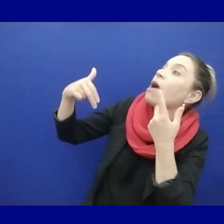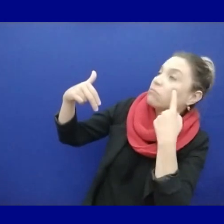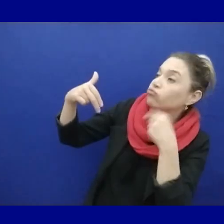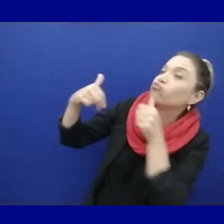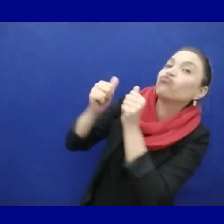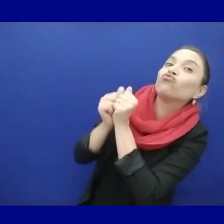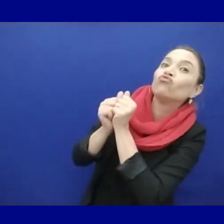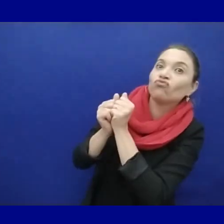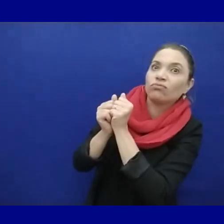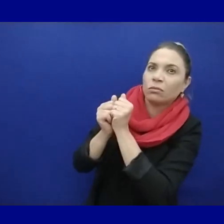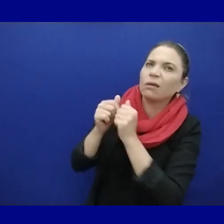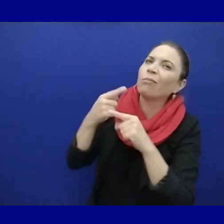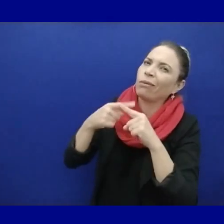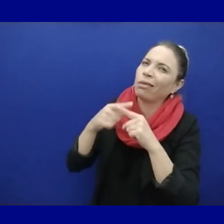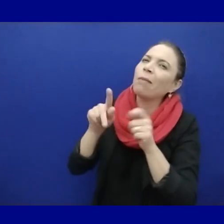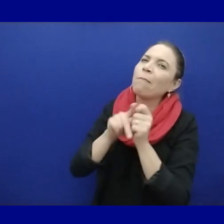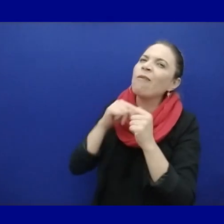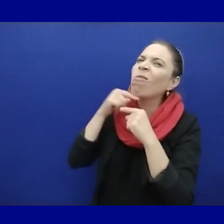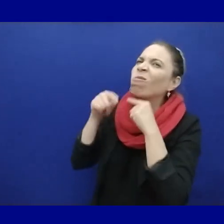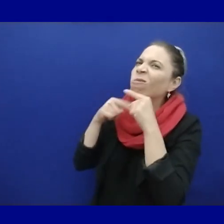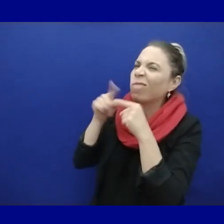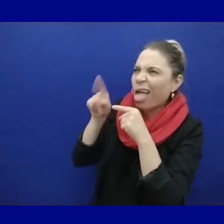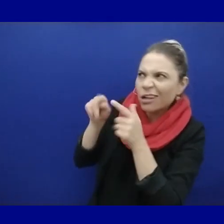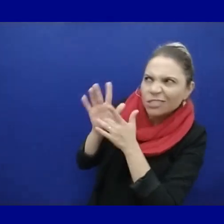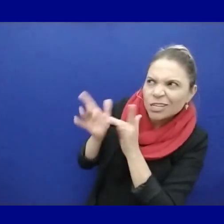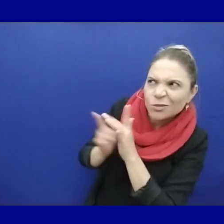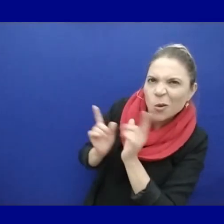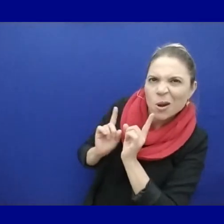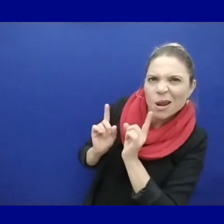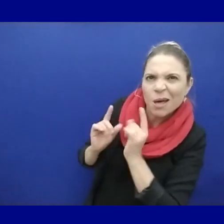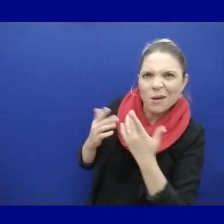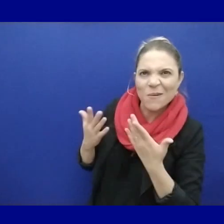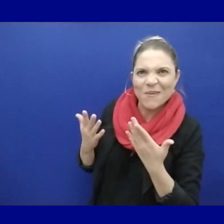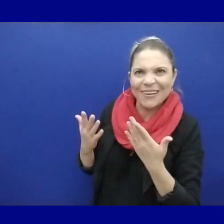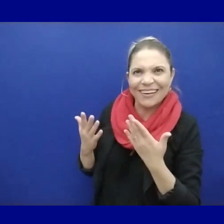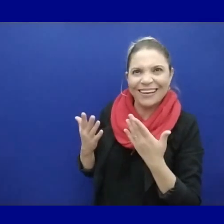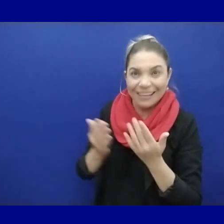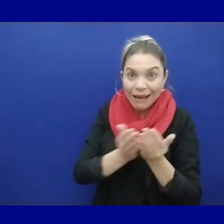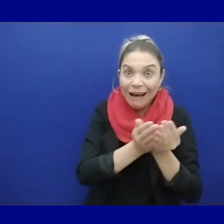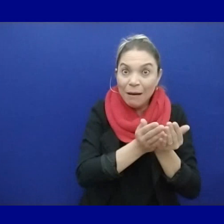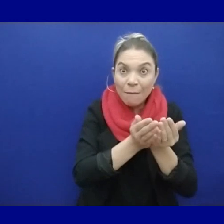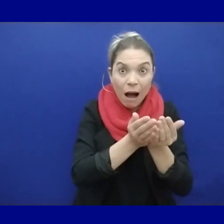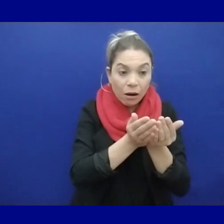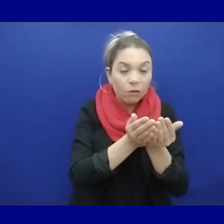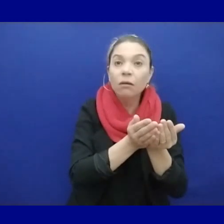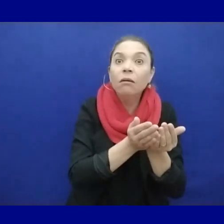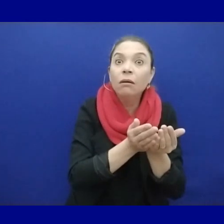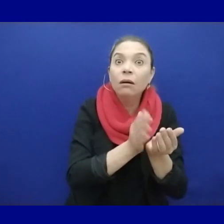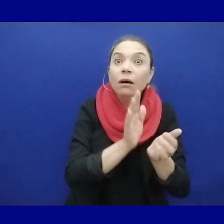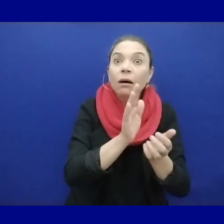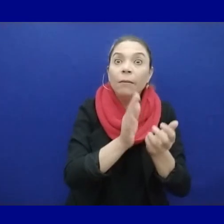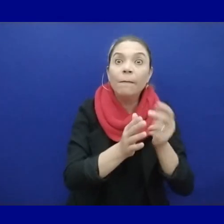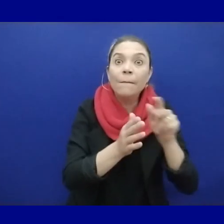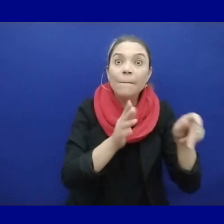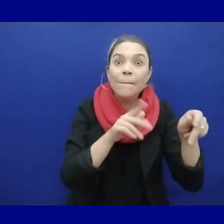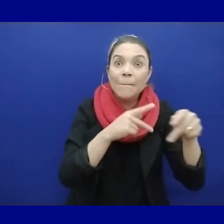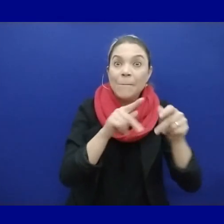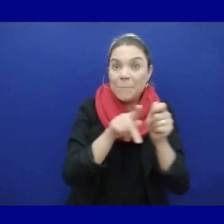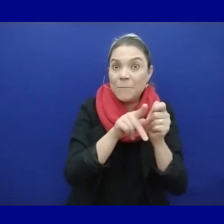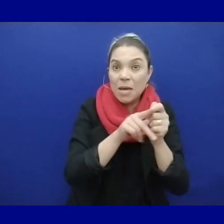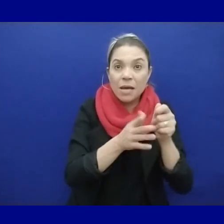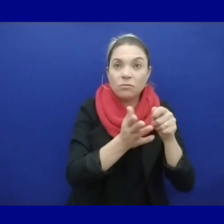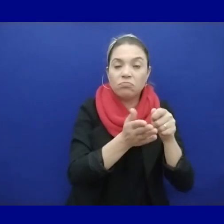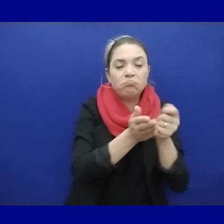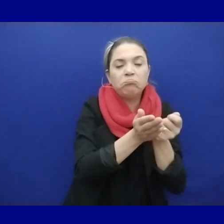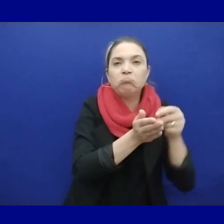ter contigo se és tu mesmo que está andando sobre as águas. Jesus disse: Pedro, vem. Você não sabe que